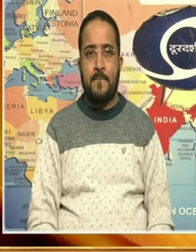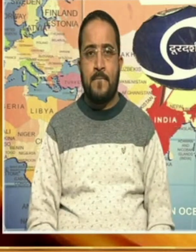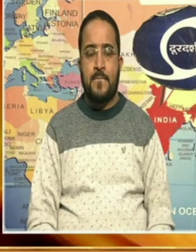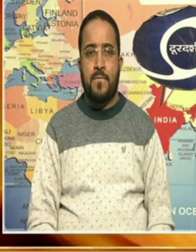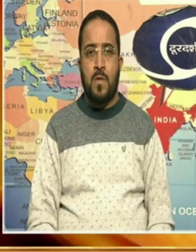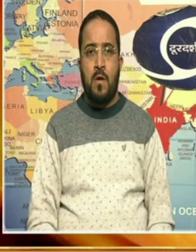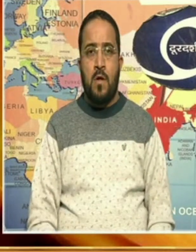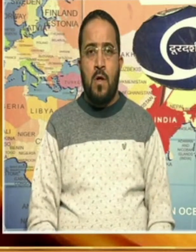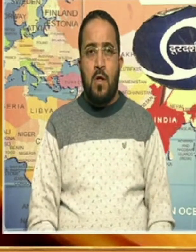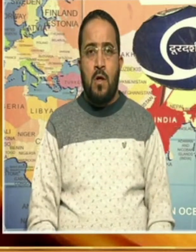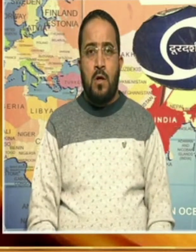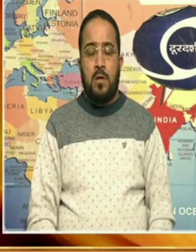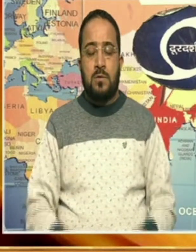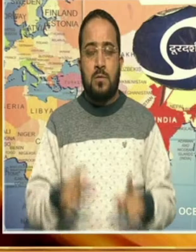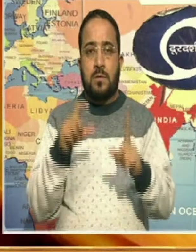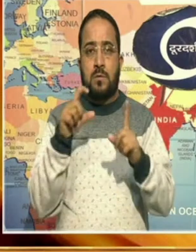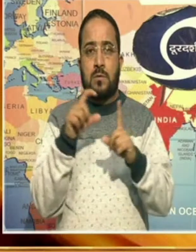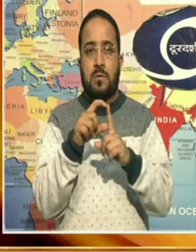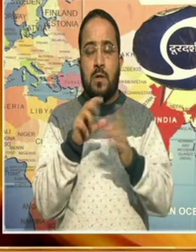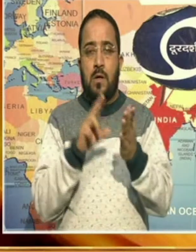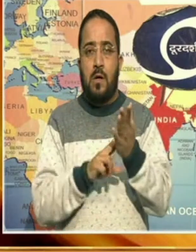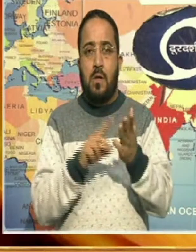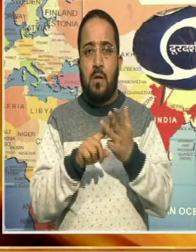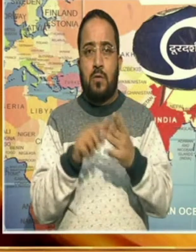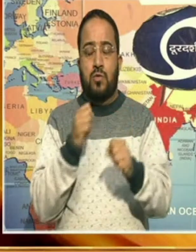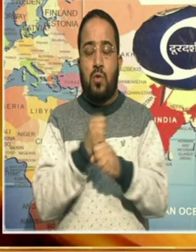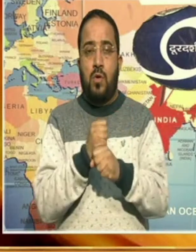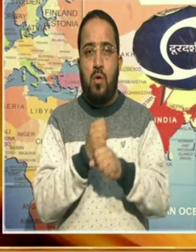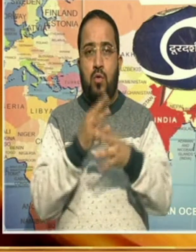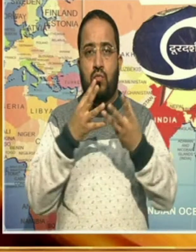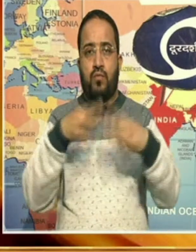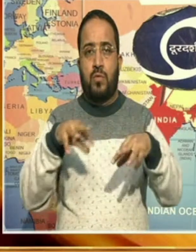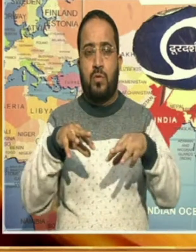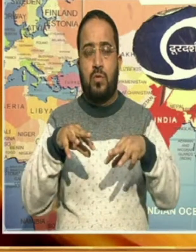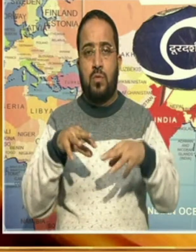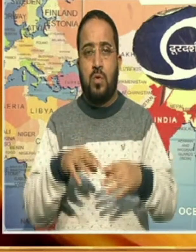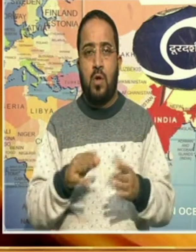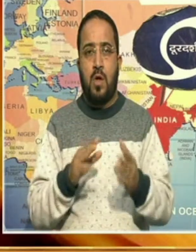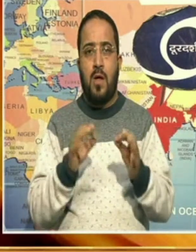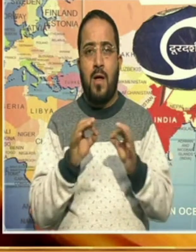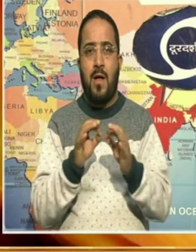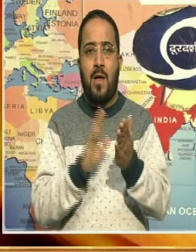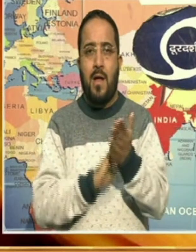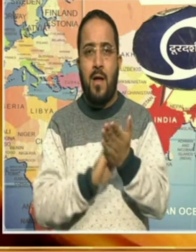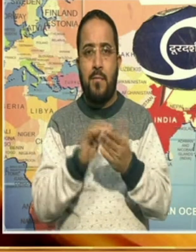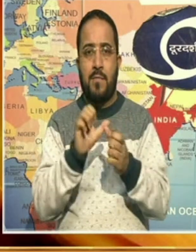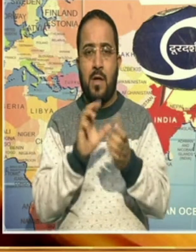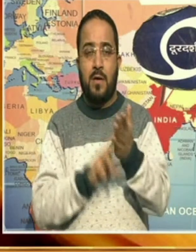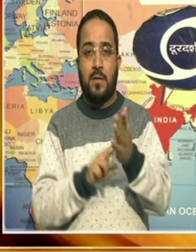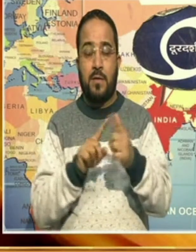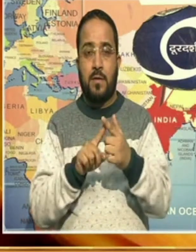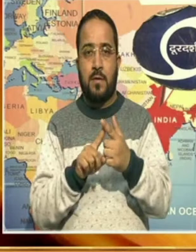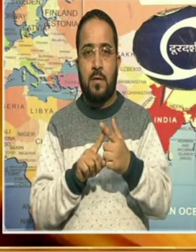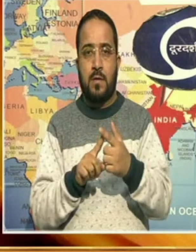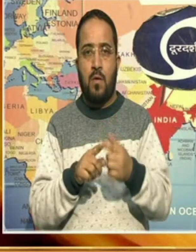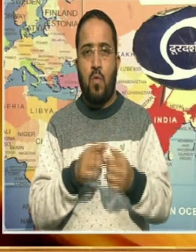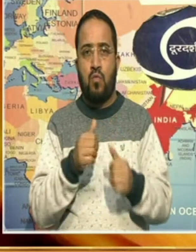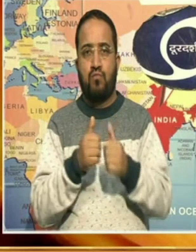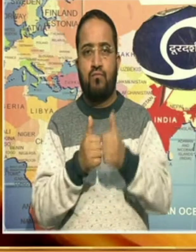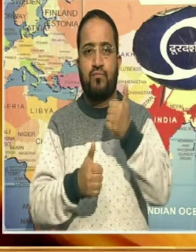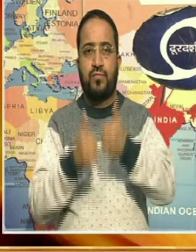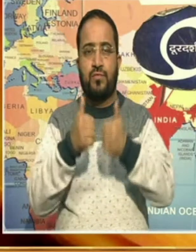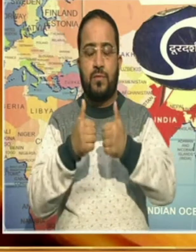مرکز نے متنازعہ مہدیو بک سمیت شرط لگانے